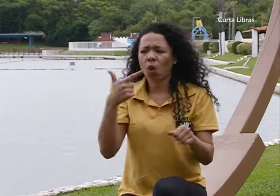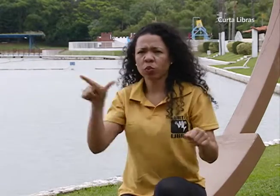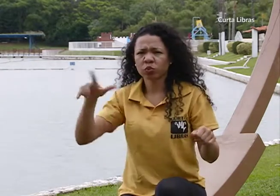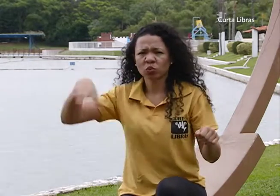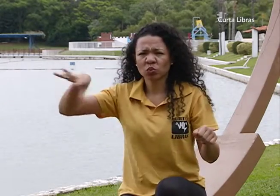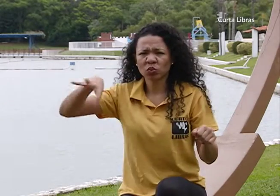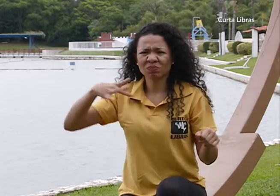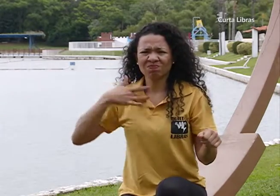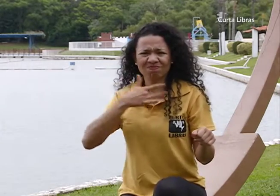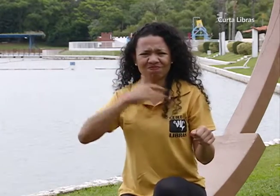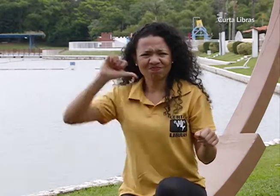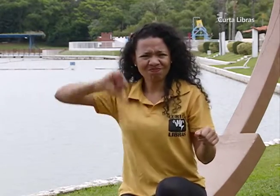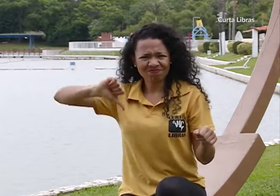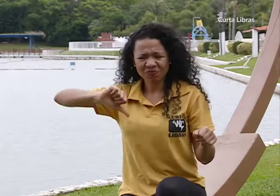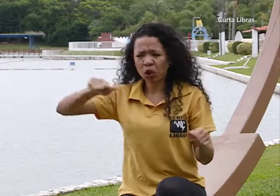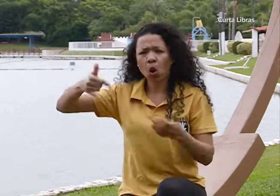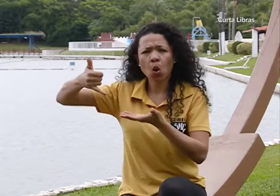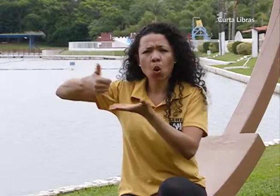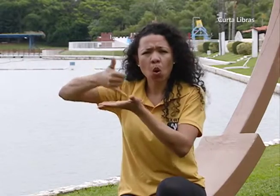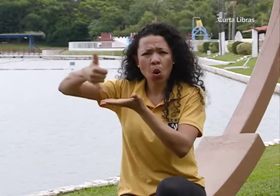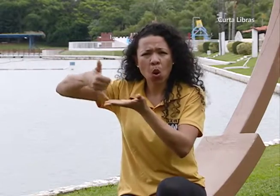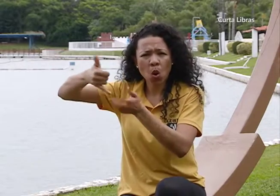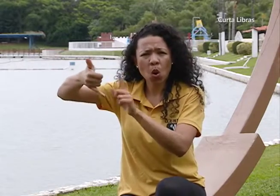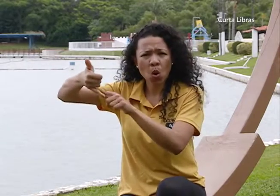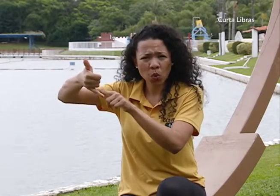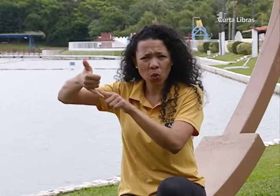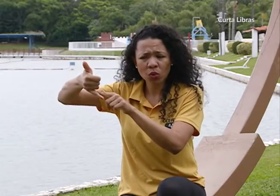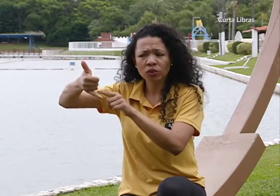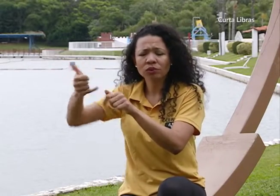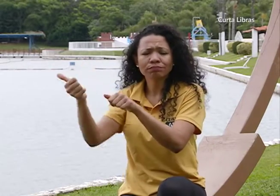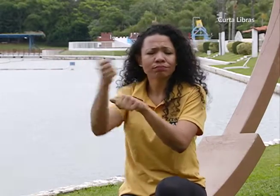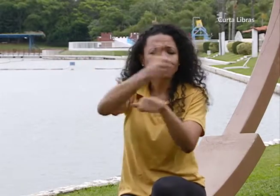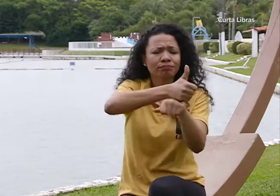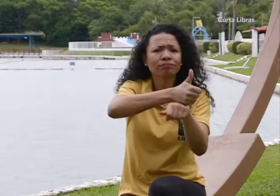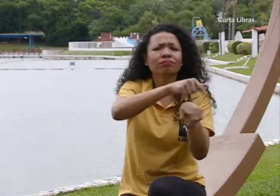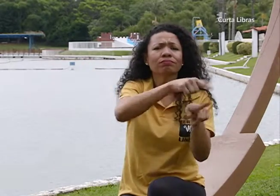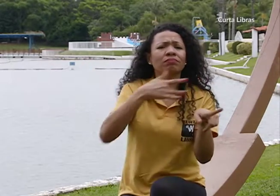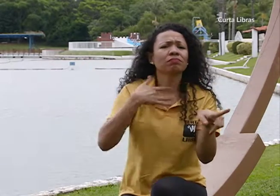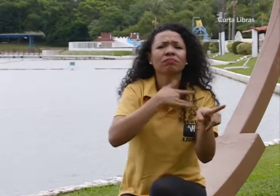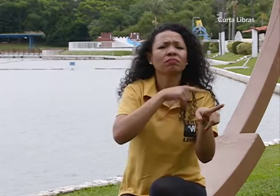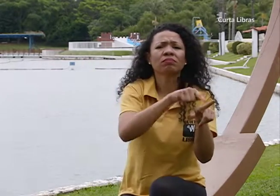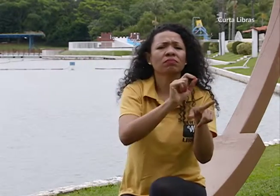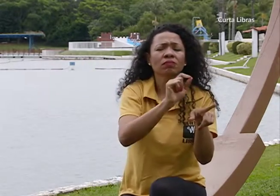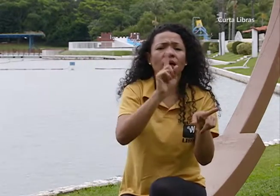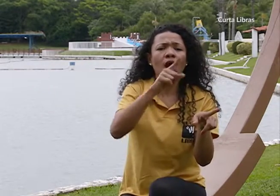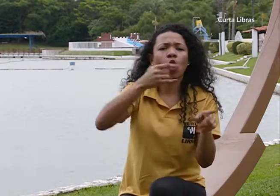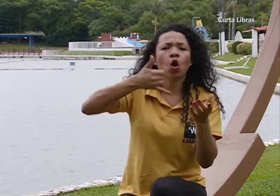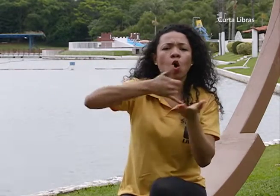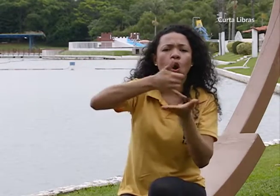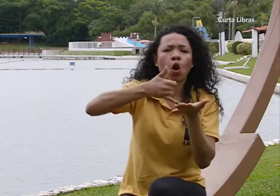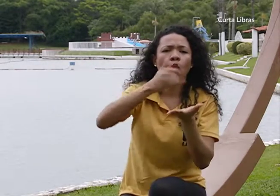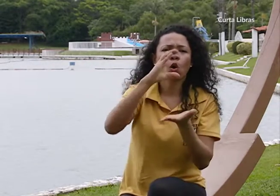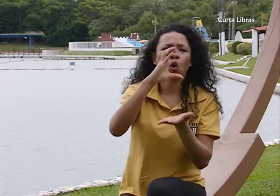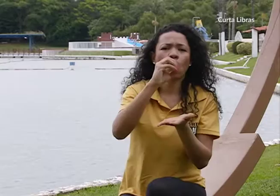óleo. Mas você pode consumir outro tipo de óleo, substituindo o comum pelo óleo de